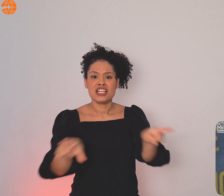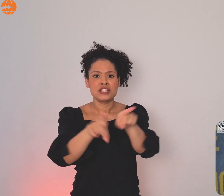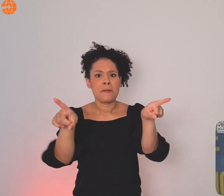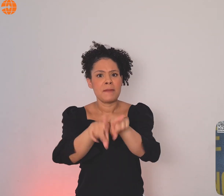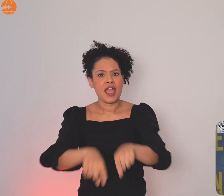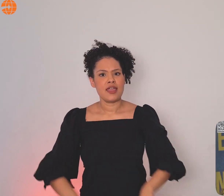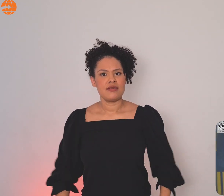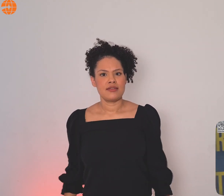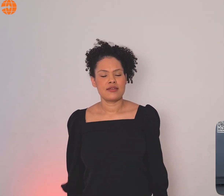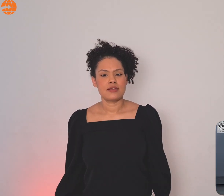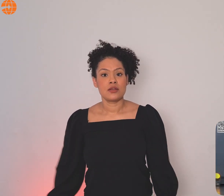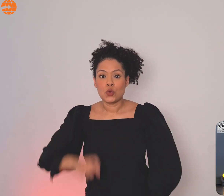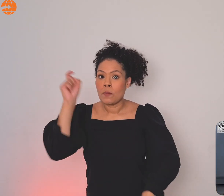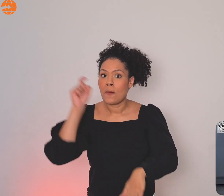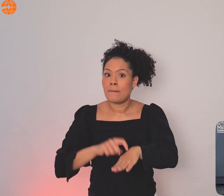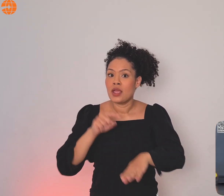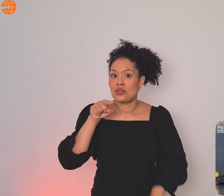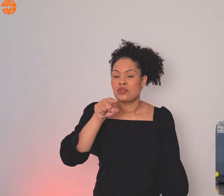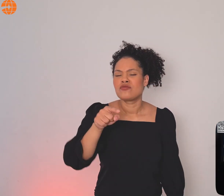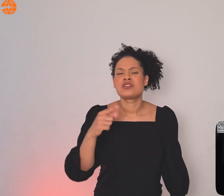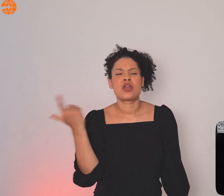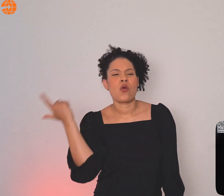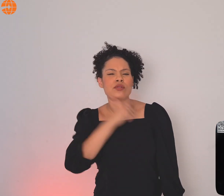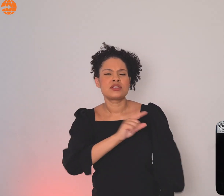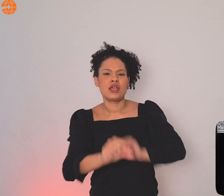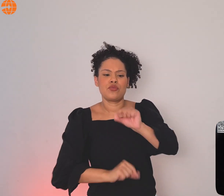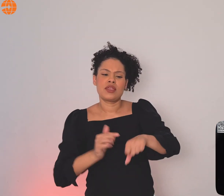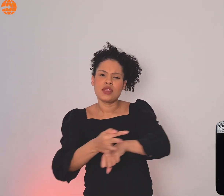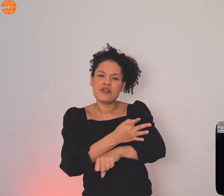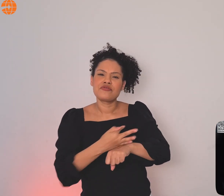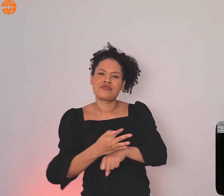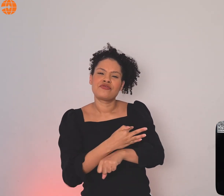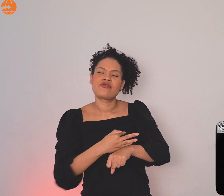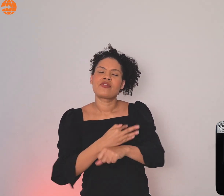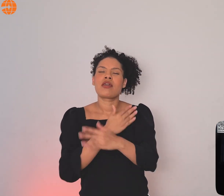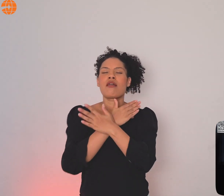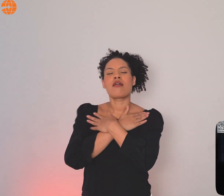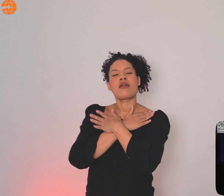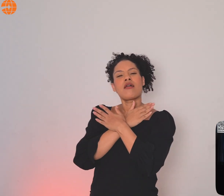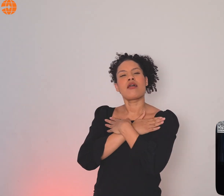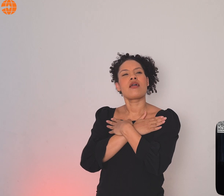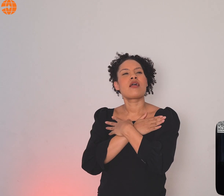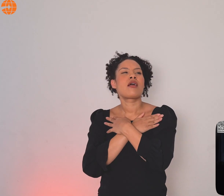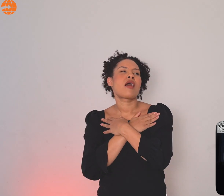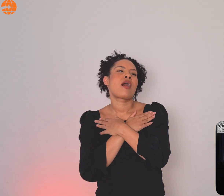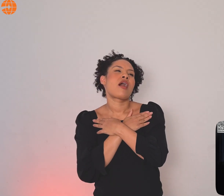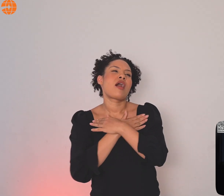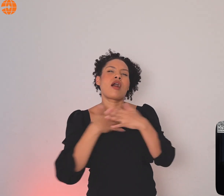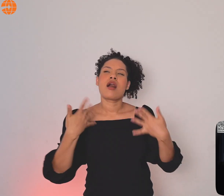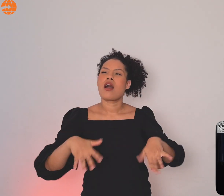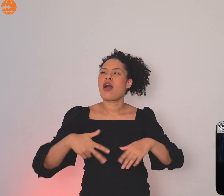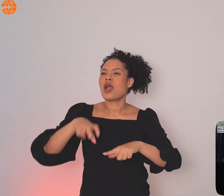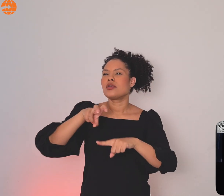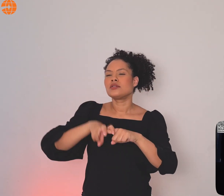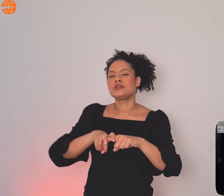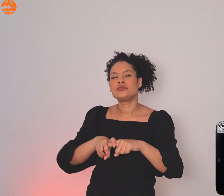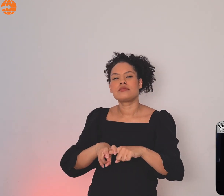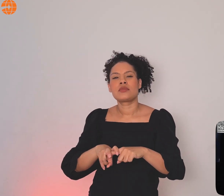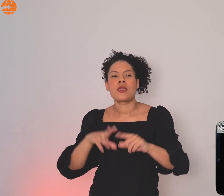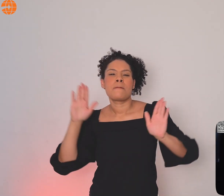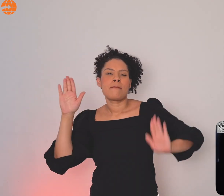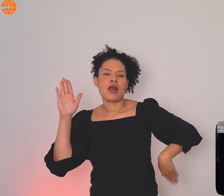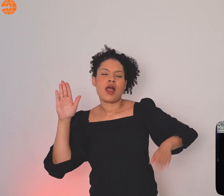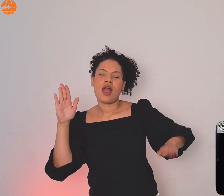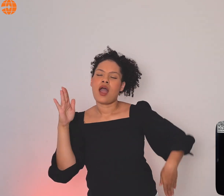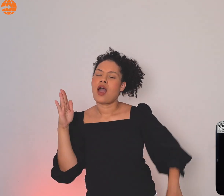Quando você consegue uns dias de férias e senta lá de frente para uma praia gostosa, e você senta lá